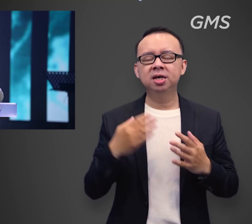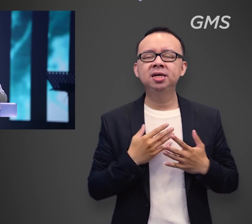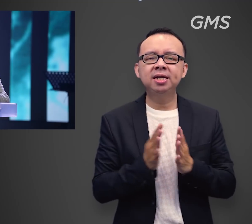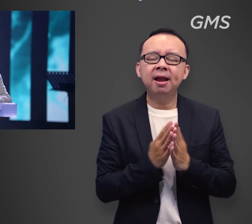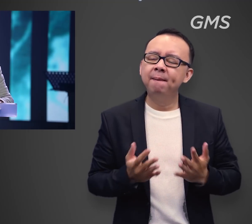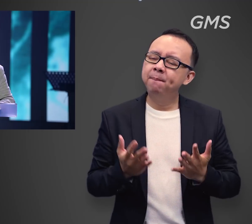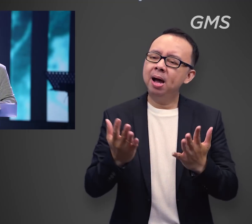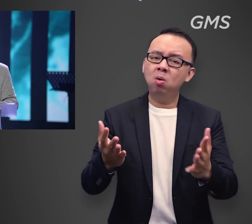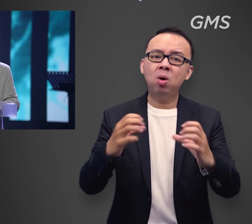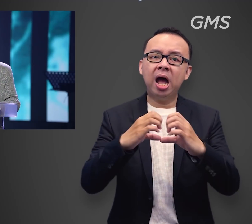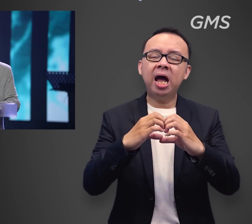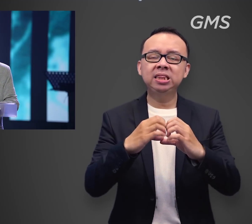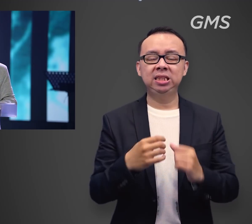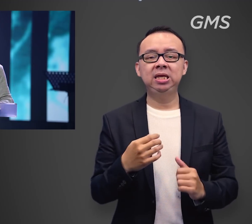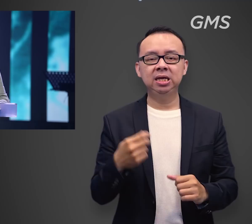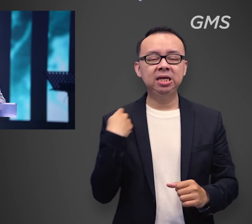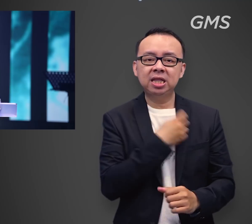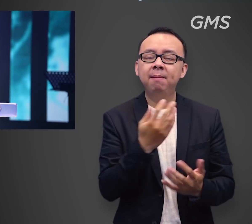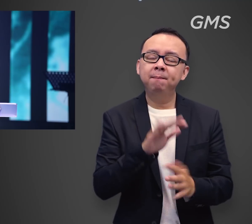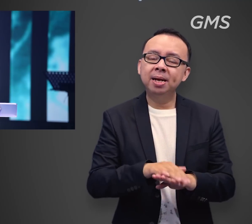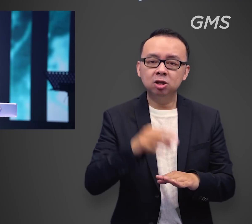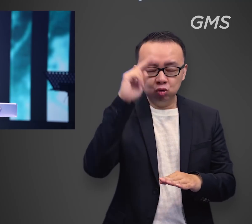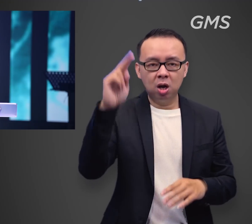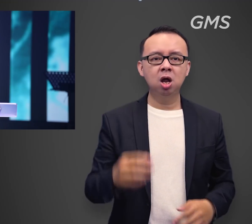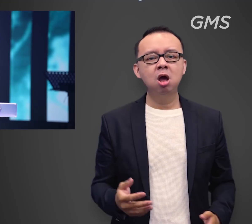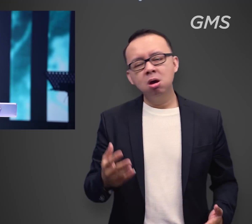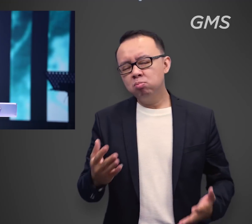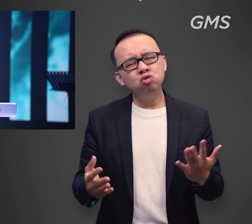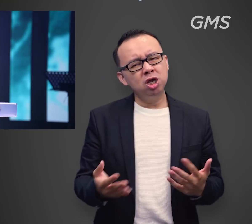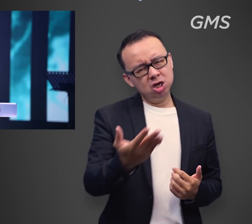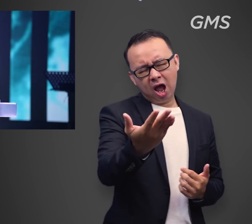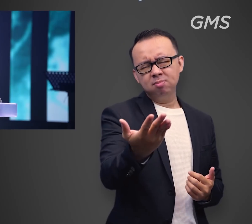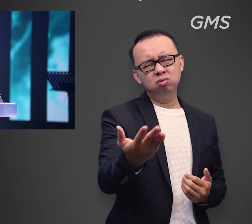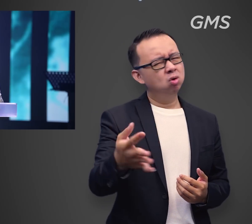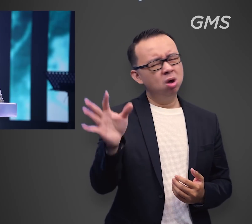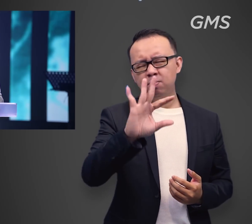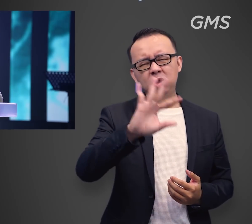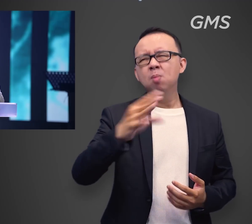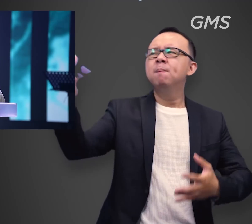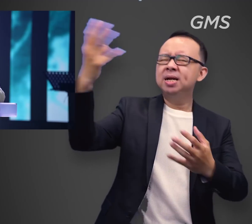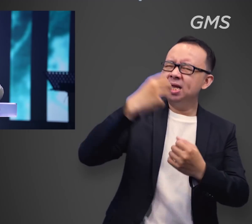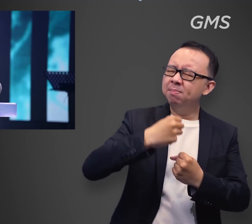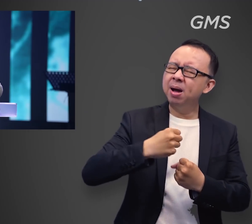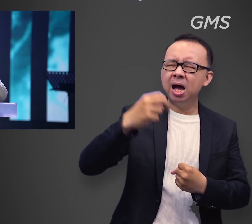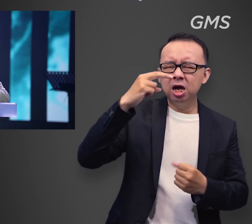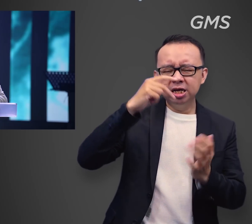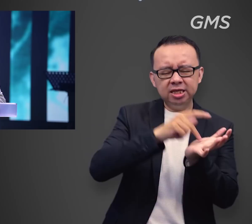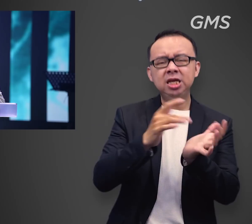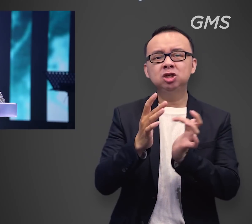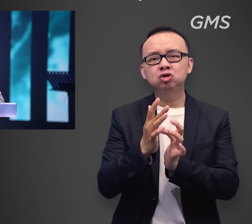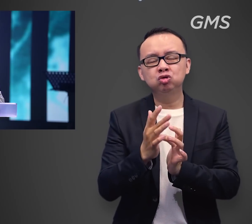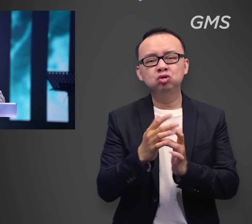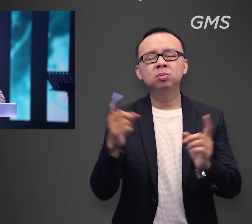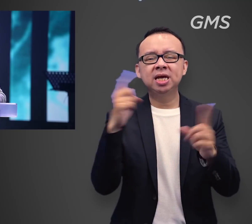Mungkin ada beberapa orang yang belum pernah menerima Yesus Kristus sebagai juru selamatmu secara pribadi. Hari ini ada undangan bagi